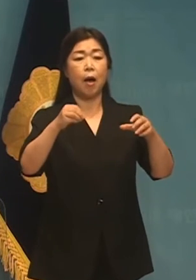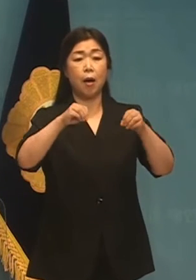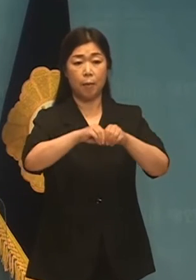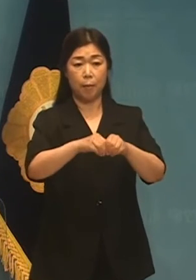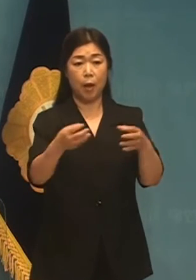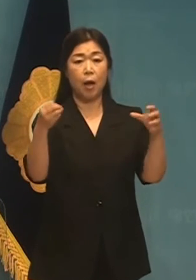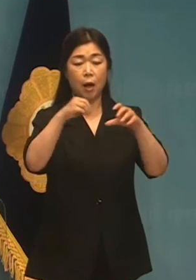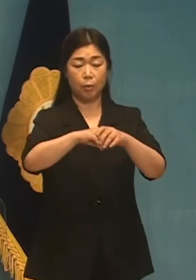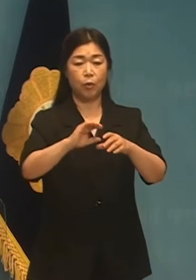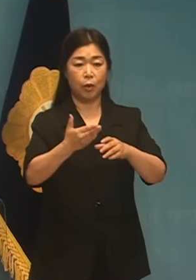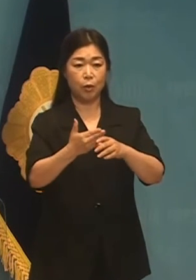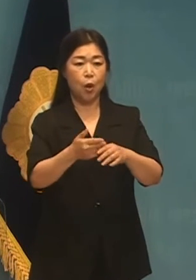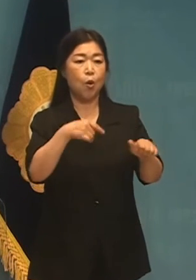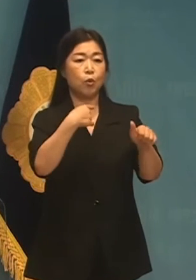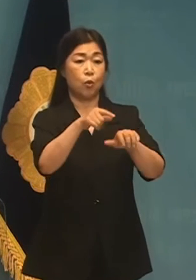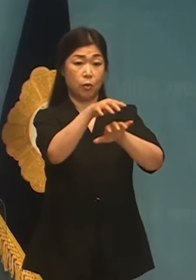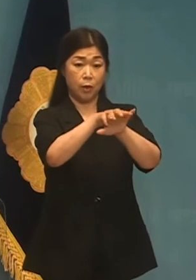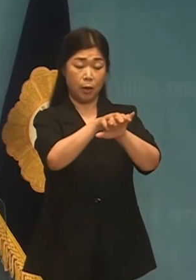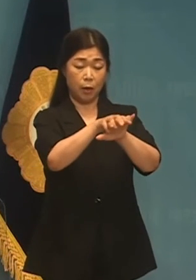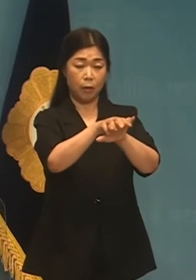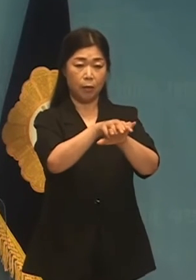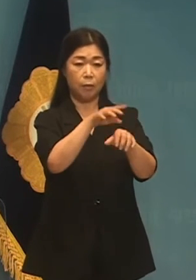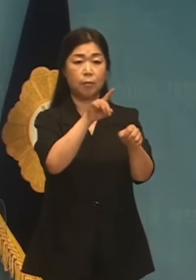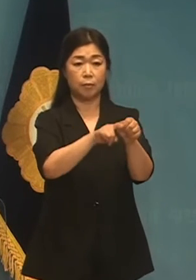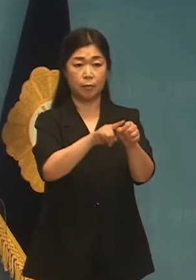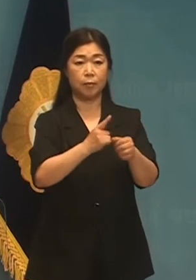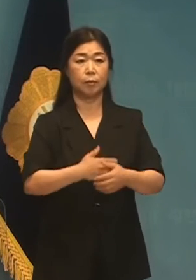교육 체계의 발전에 달려 있습니다.